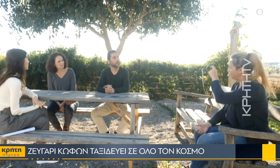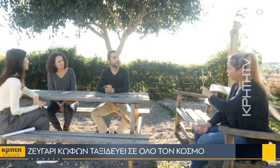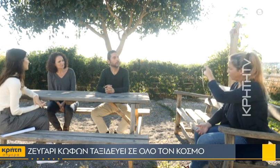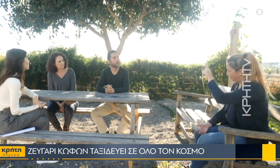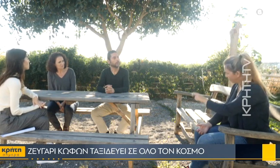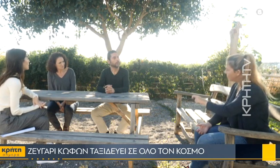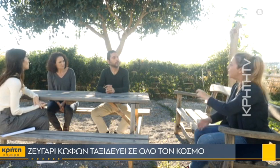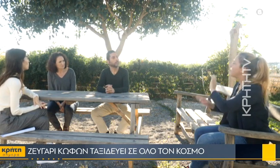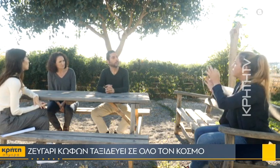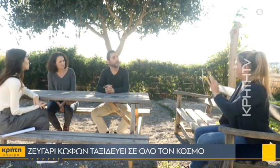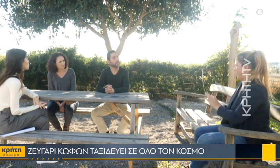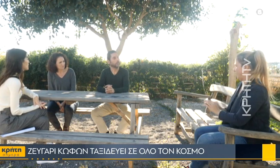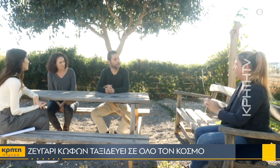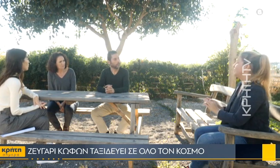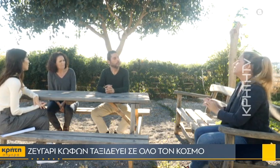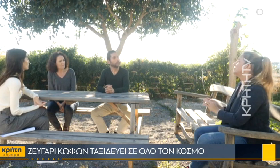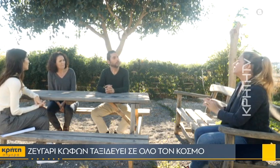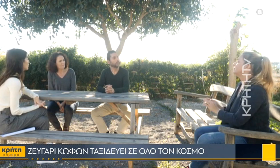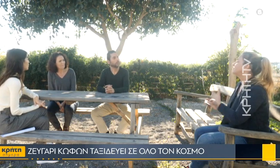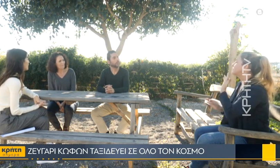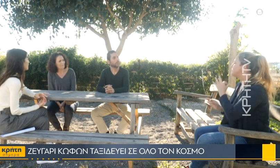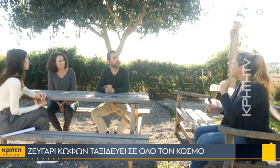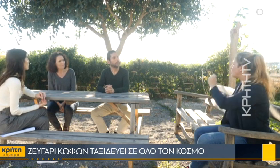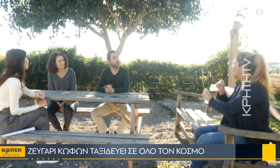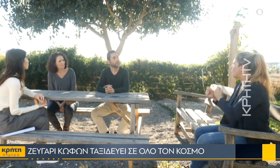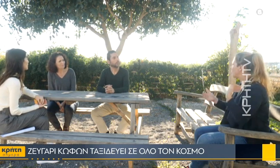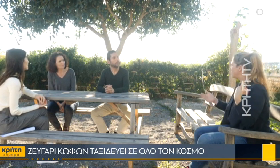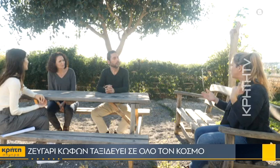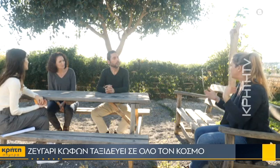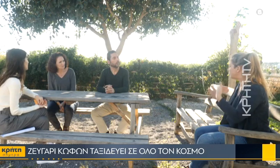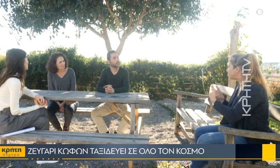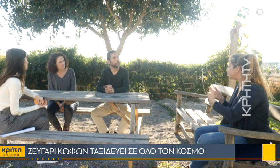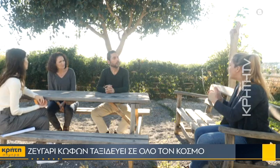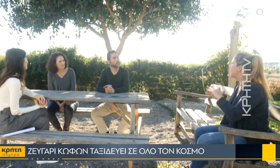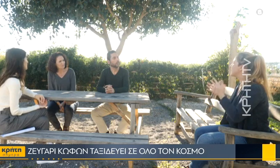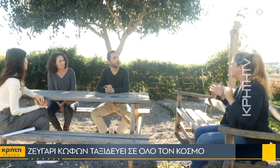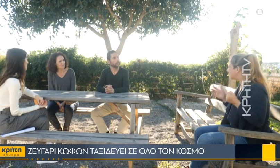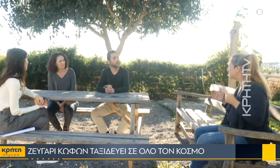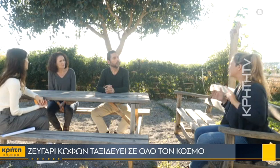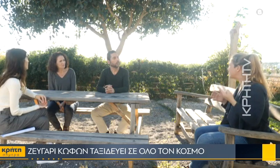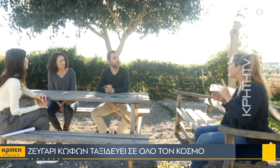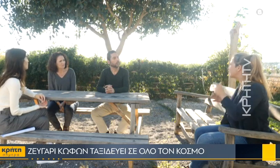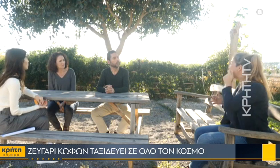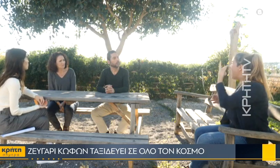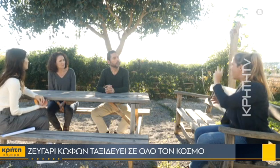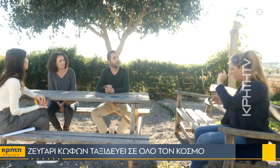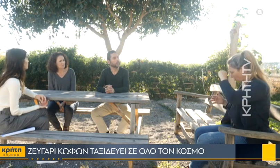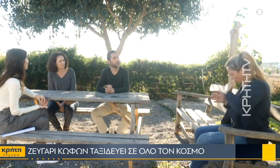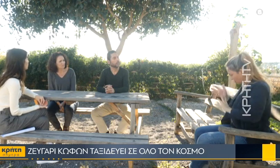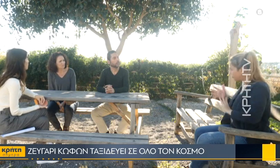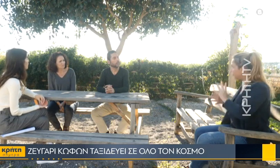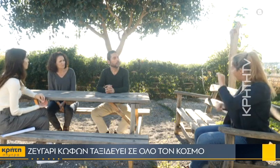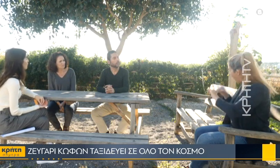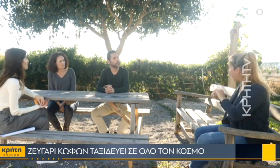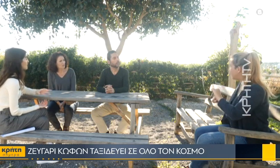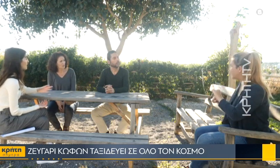και οπτική το πώς όλα αυτά τα χρόνια έχει δει και τον εαυτό του να εξελίσσεται μέσα από τα ταξίδια και πώς αυτή η εμπειρία